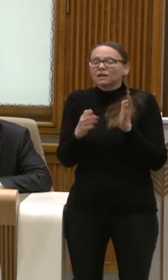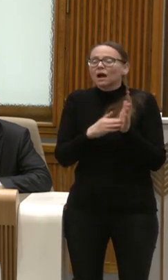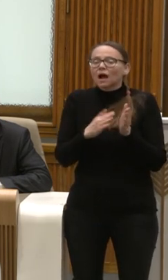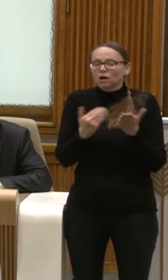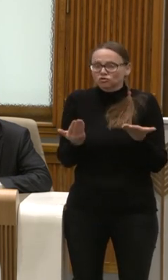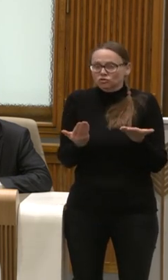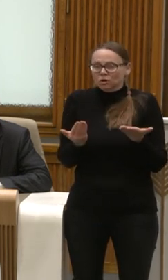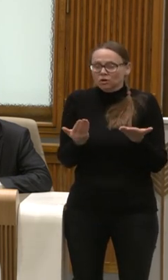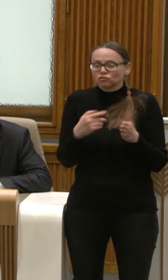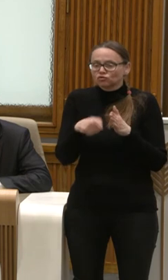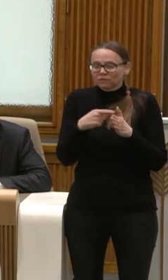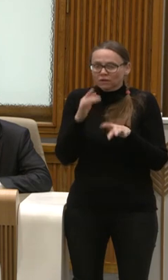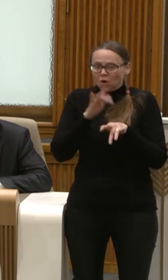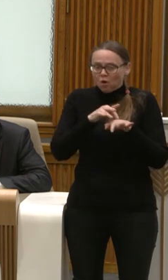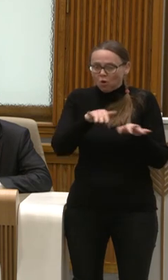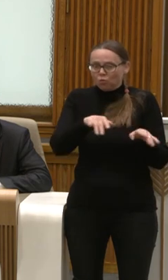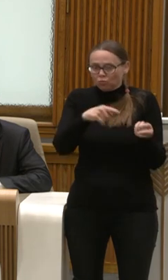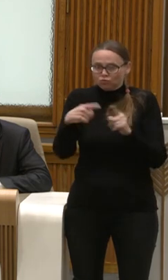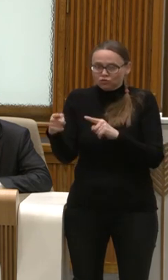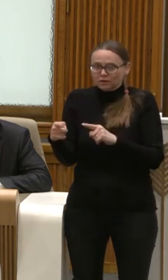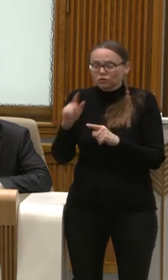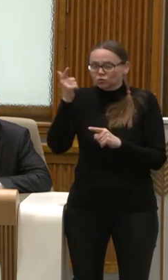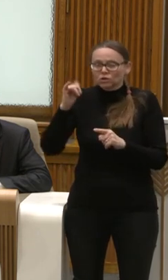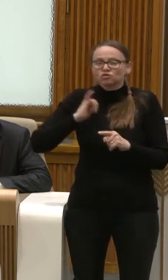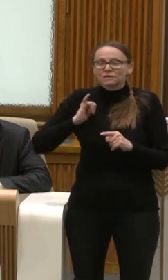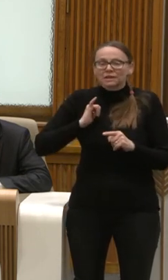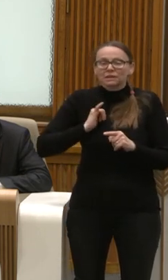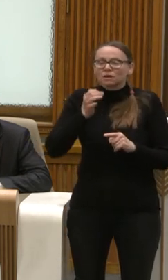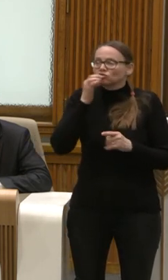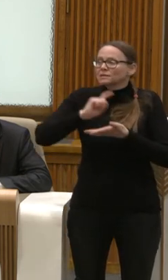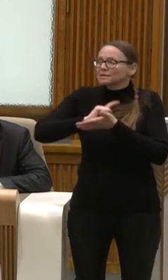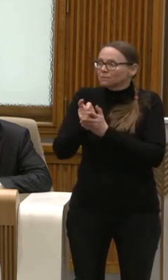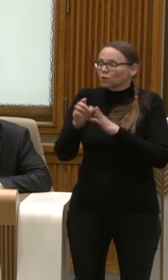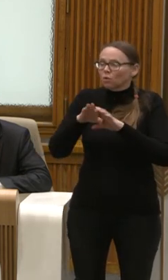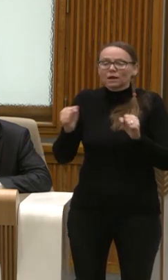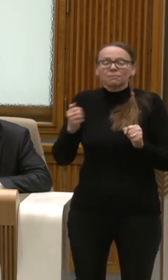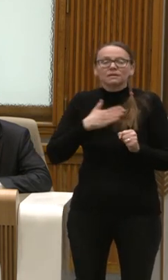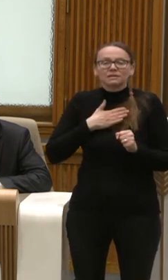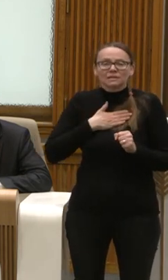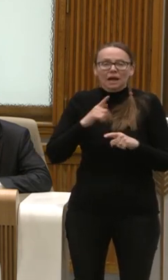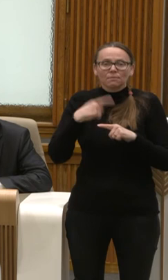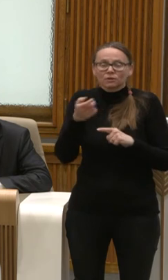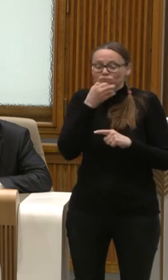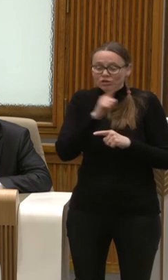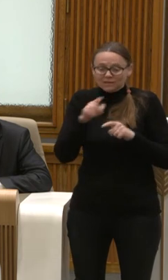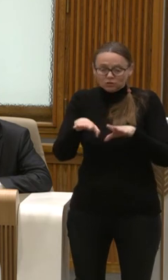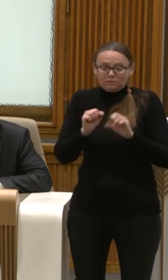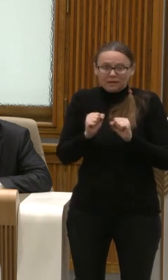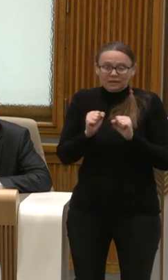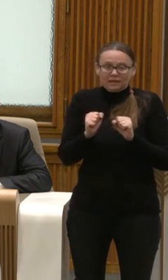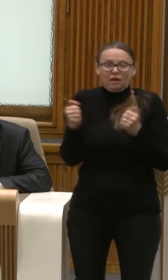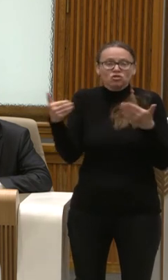kakšna število okuženih. Drugič, zanima me, če se zamuja z ukrepi, zakaj potem še niso sprejete neke